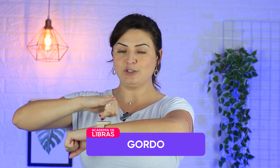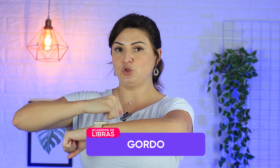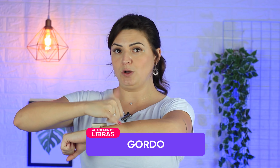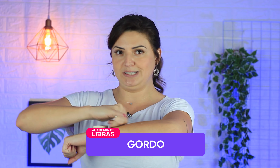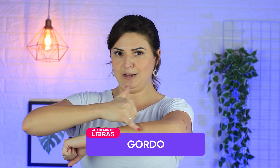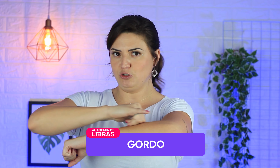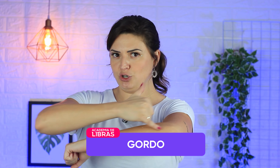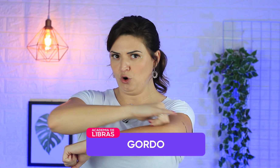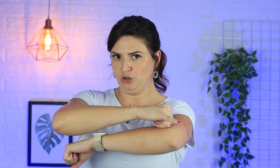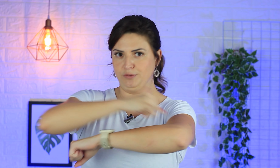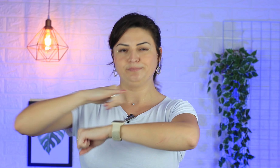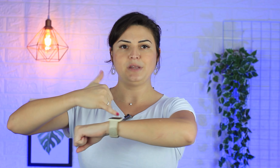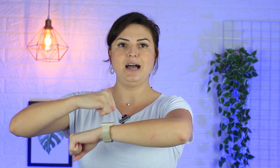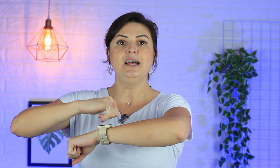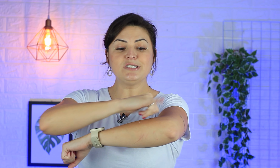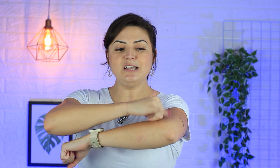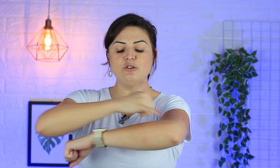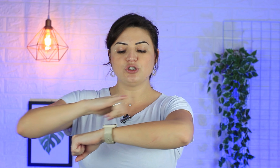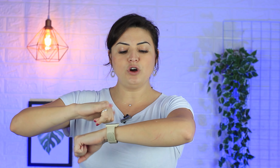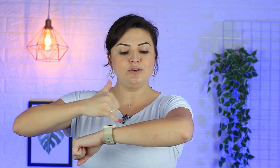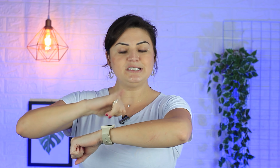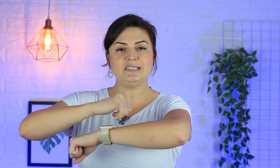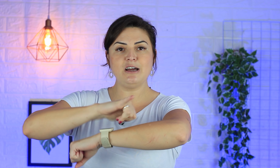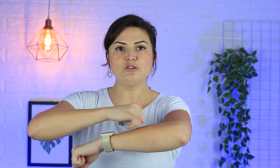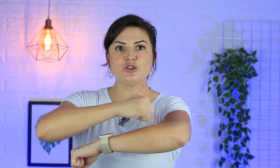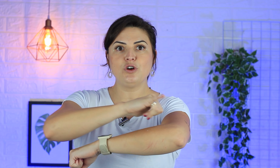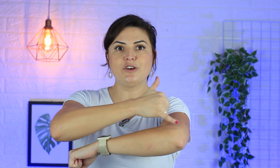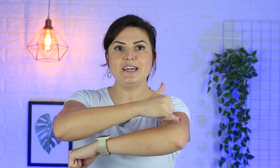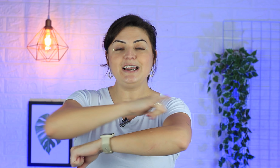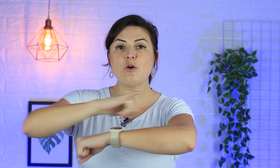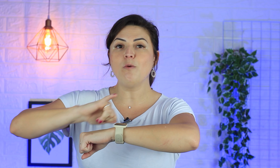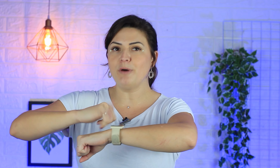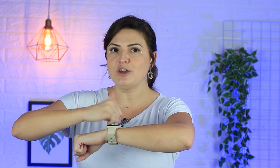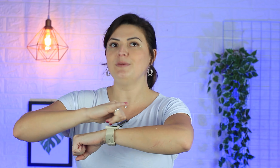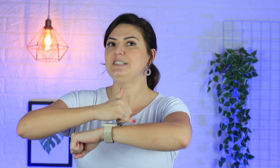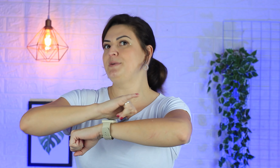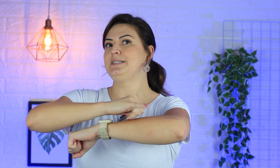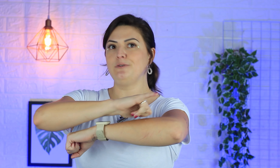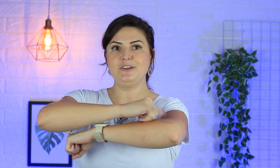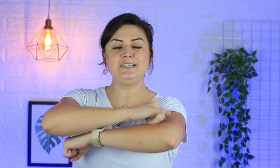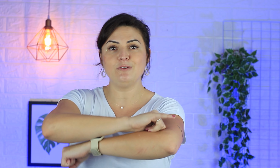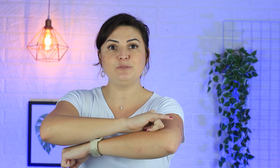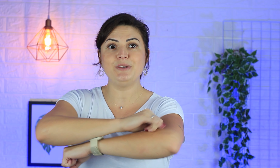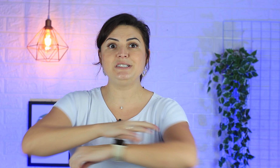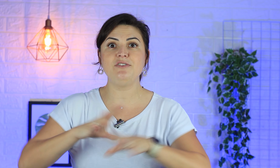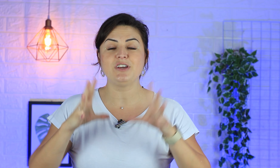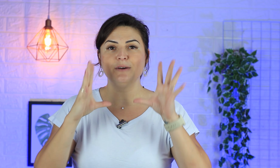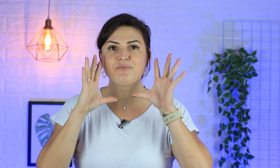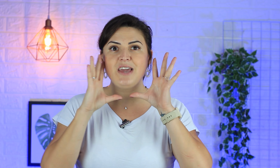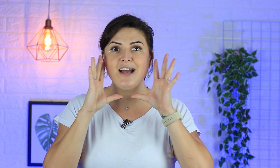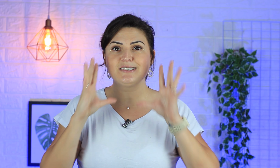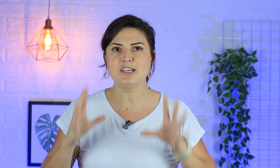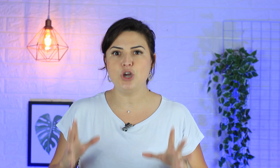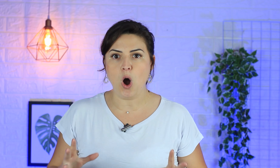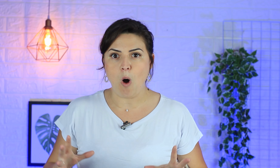braço, ó. Sinal de gordo, tá? E o sinal de gordo, esse sinal de gordo aqui, ele acompanha uma expressão facial específica, que é essa aqui, ó.